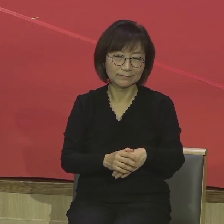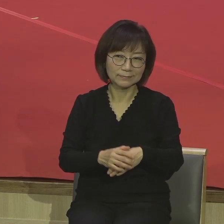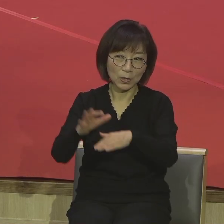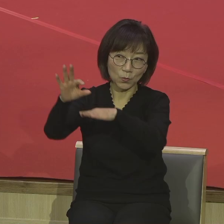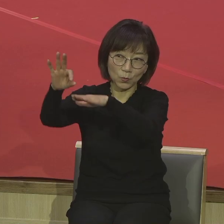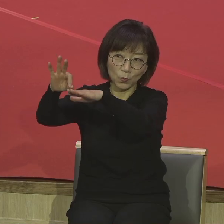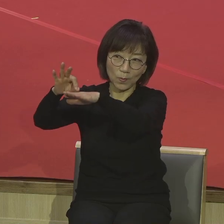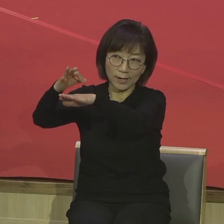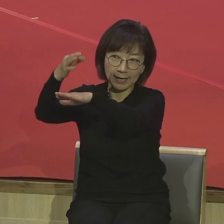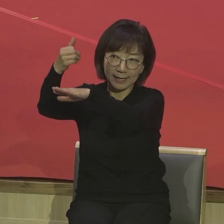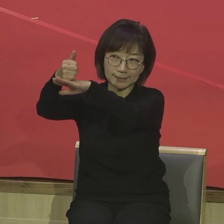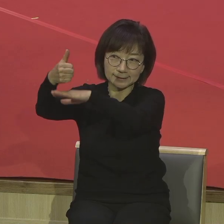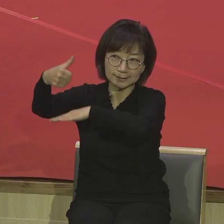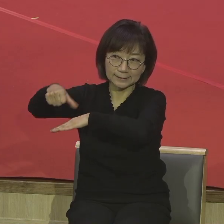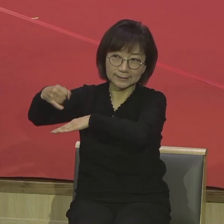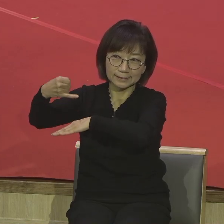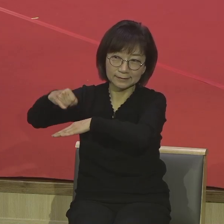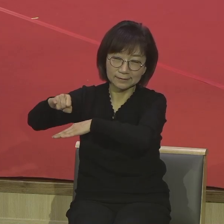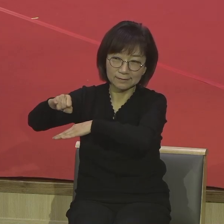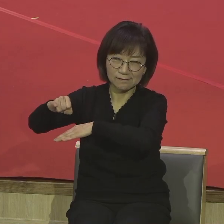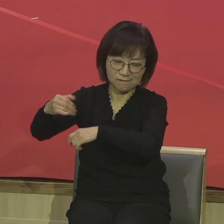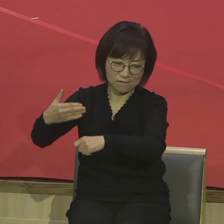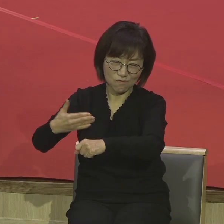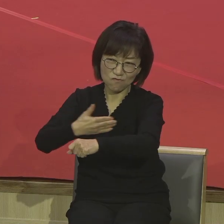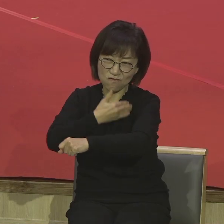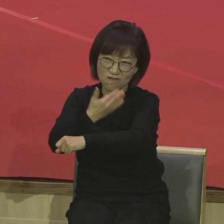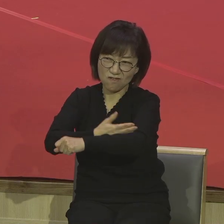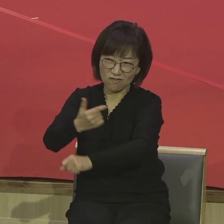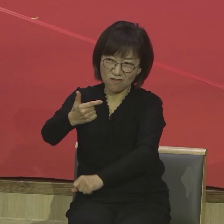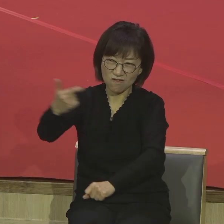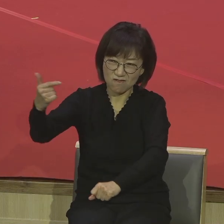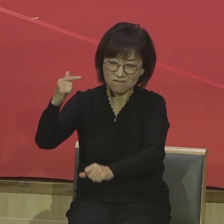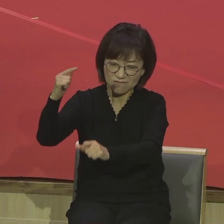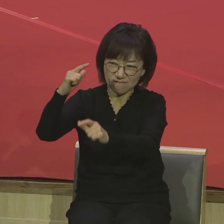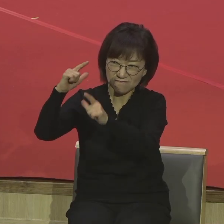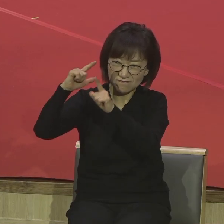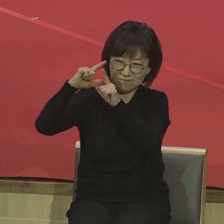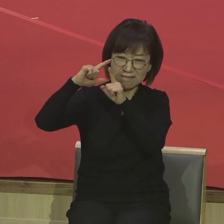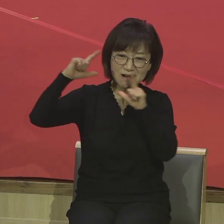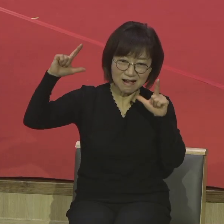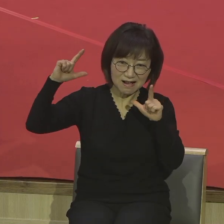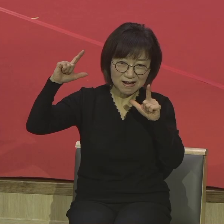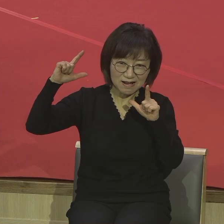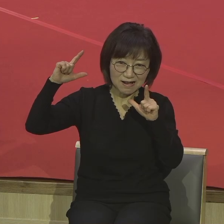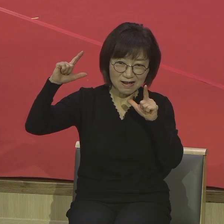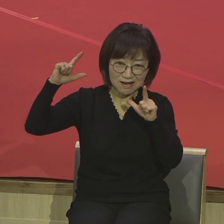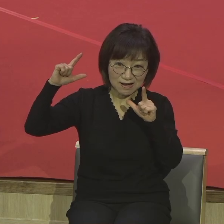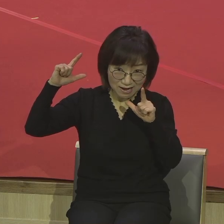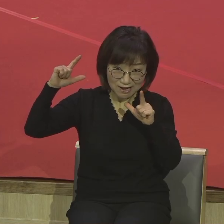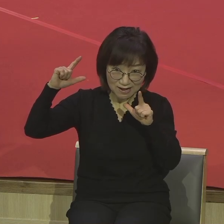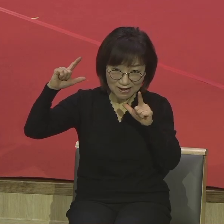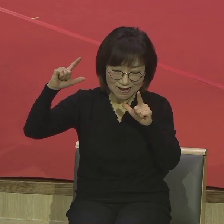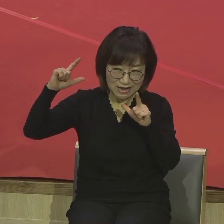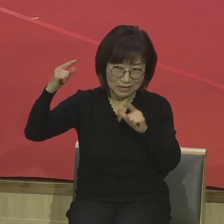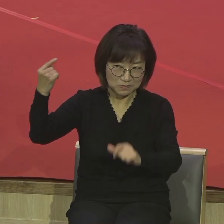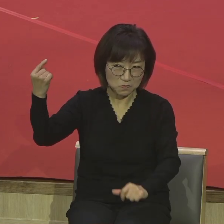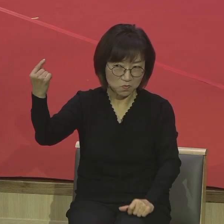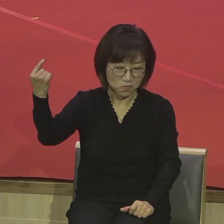자녀든지 큰 권세를 가진 전국과 세계가 다 아는 그런 가문에